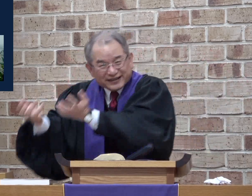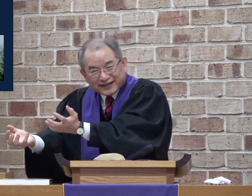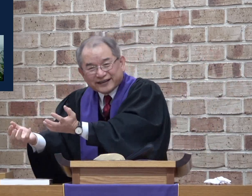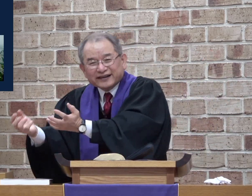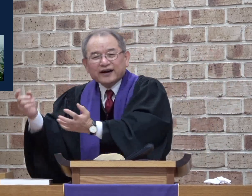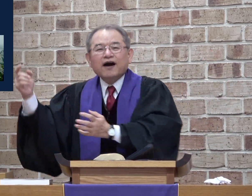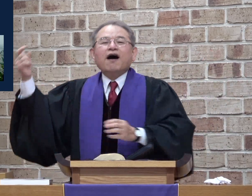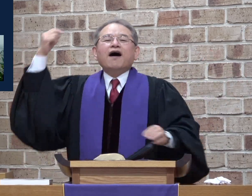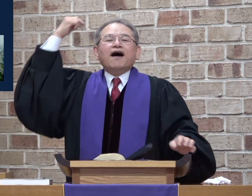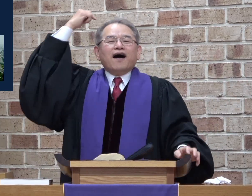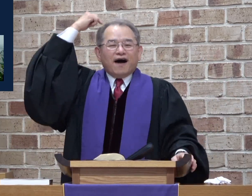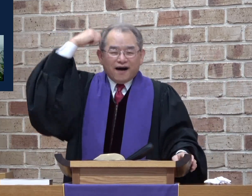왔습니다.